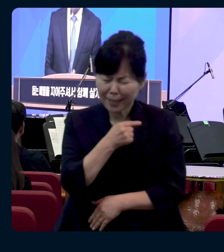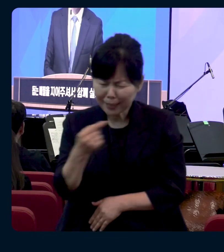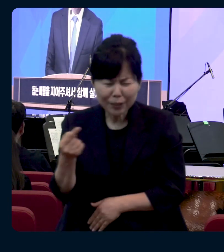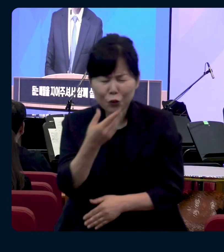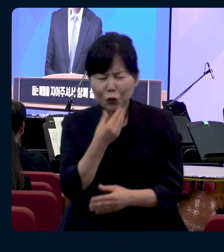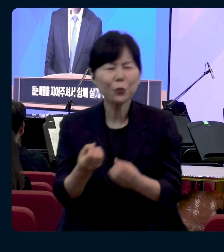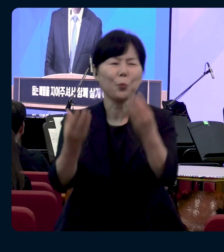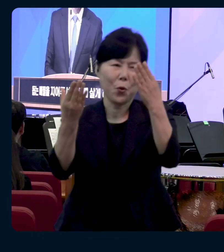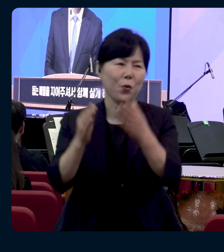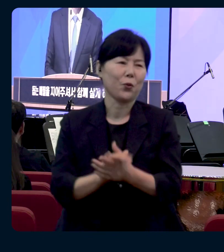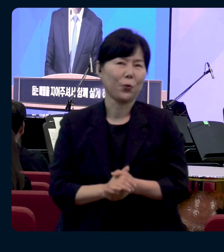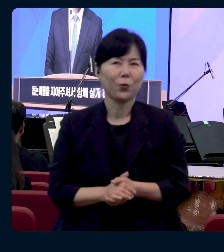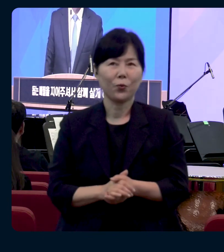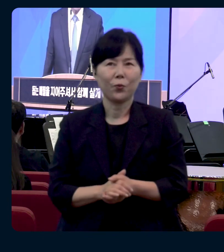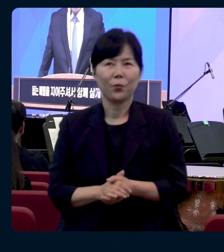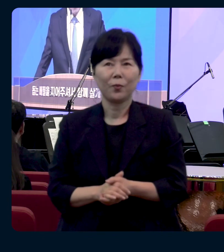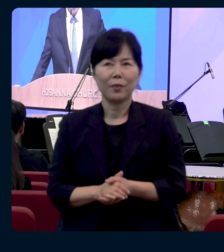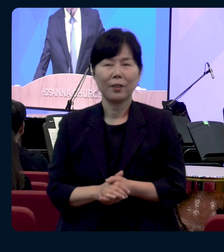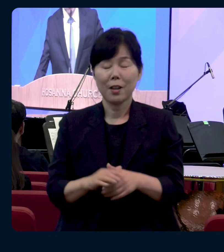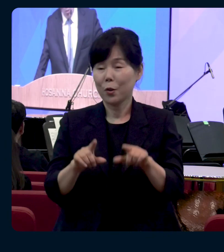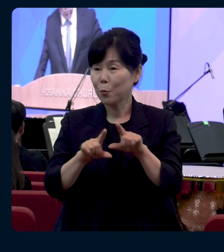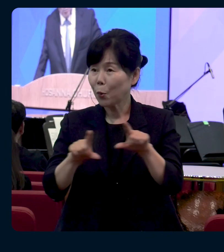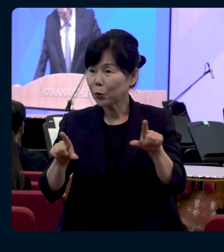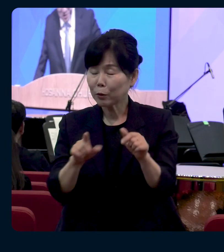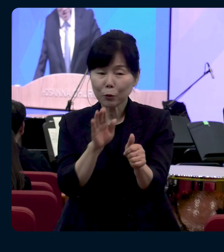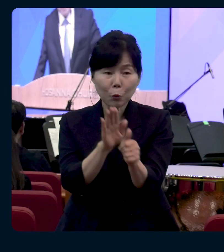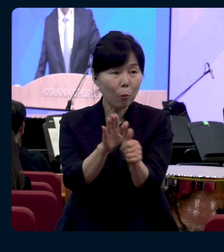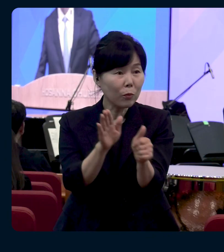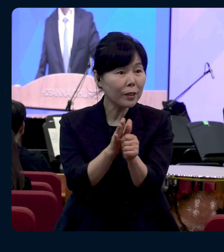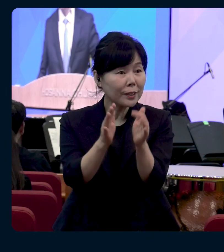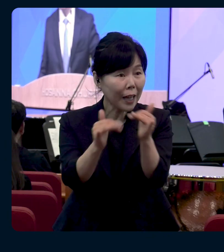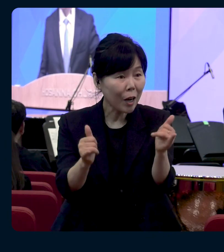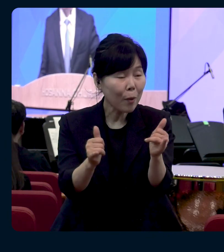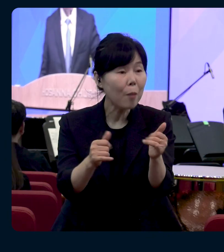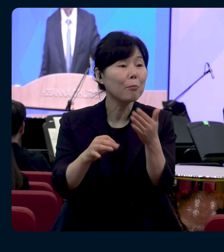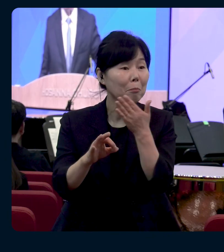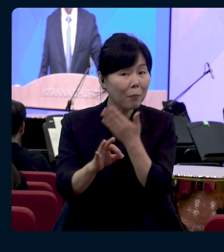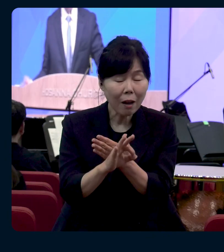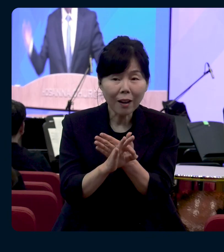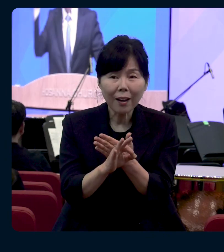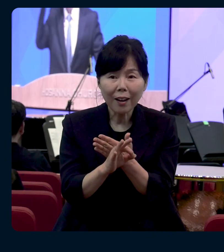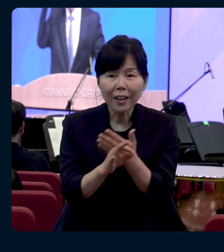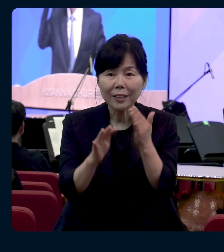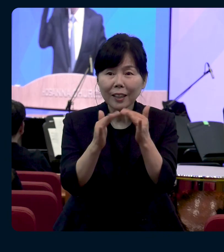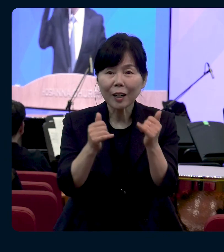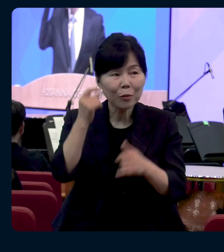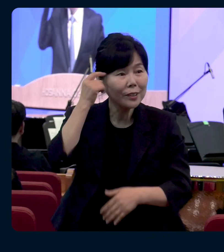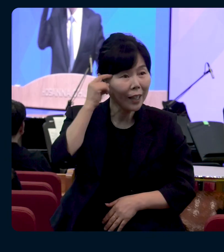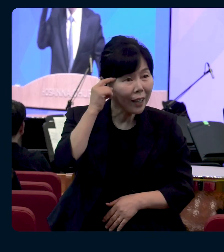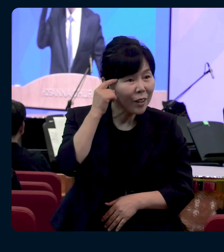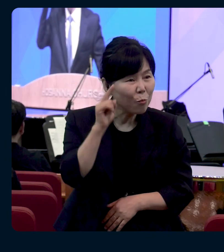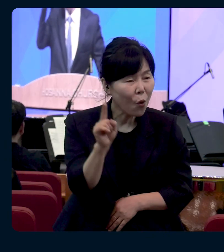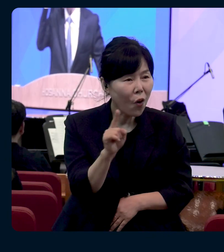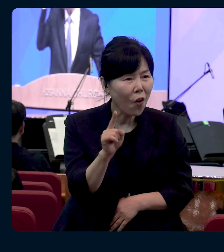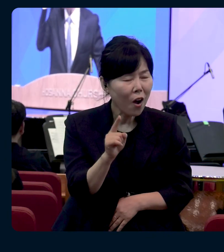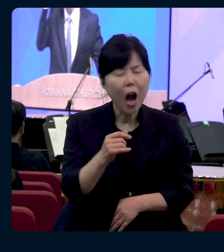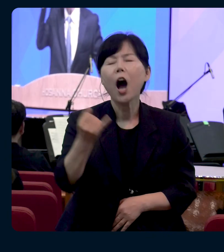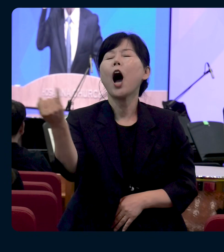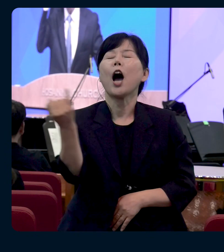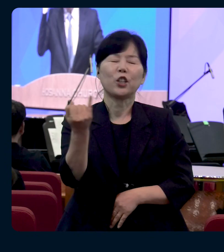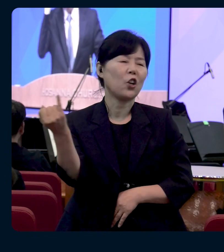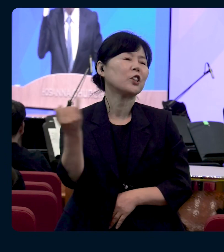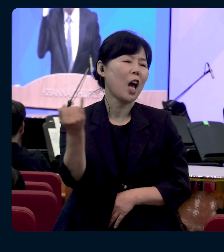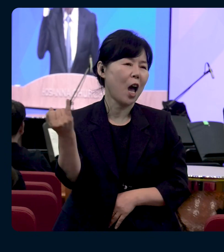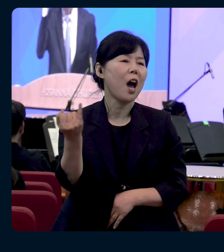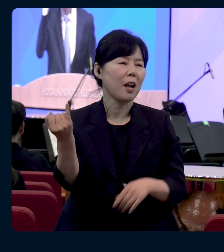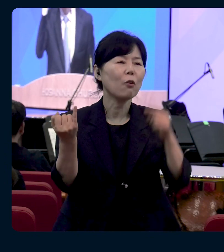축복이에요. 보통 돕는 배필 그렇게 말하면 사람들은 다 어떻게 알고 있냐면요, 여자를 말한다